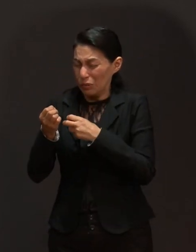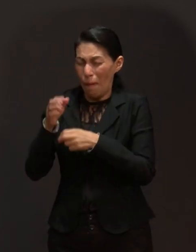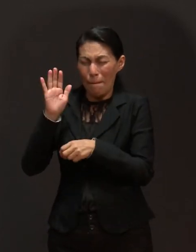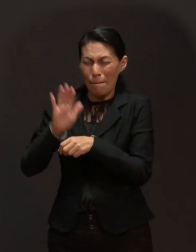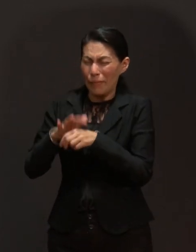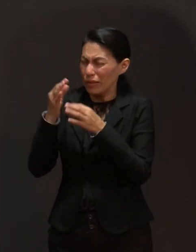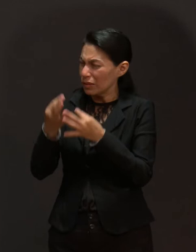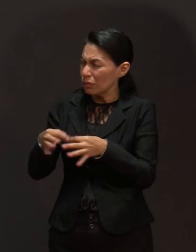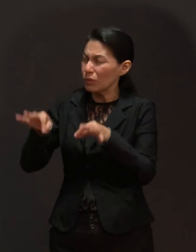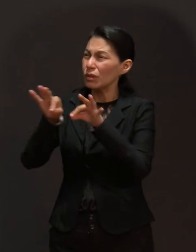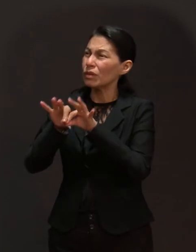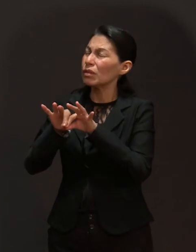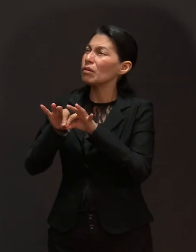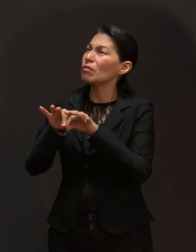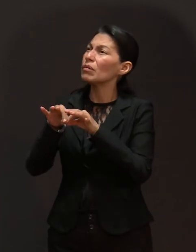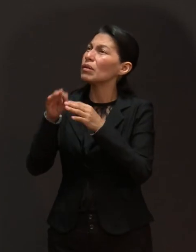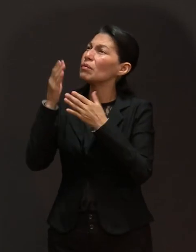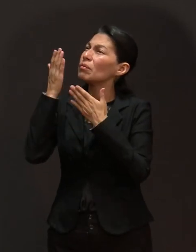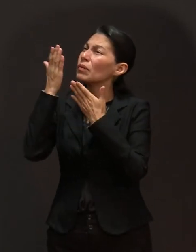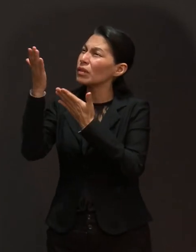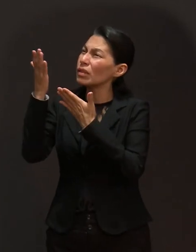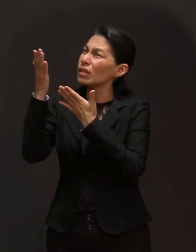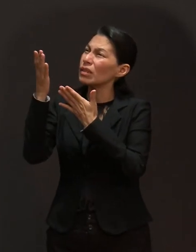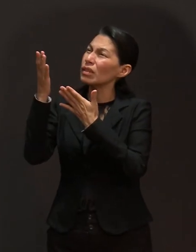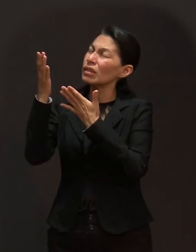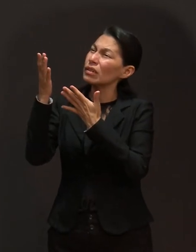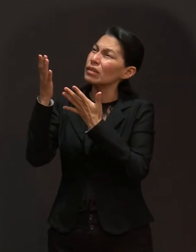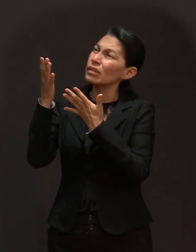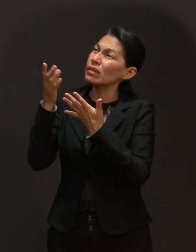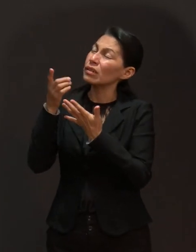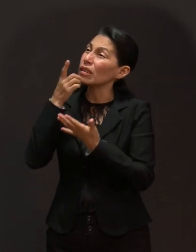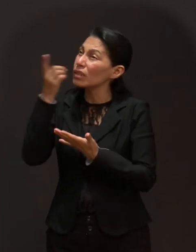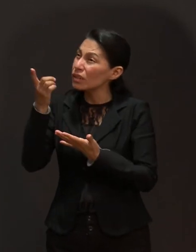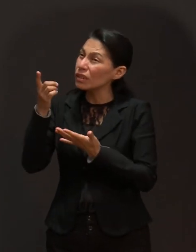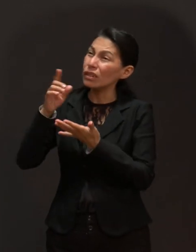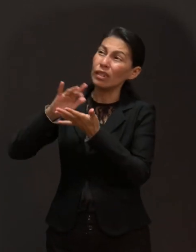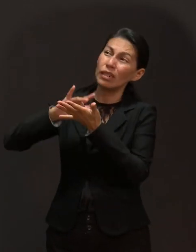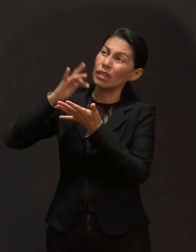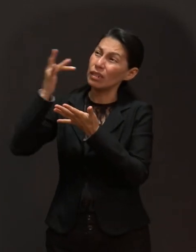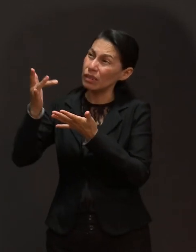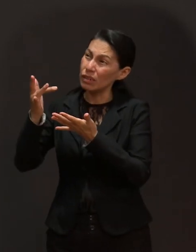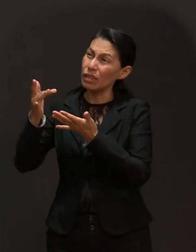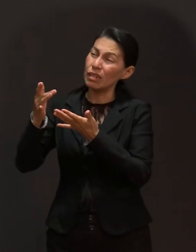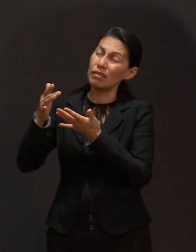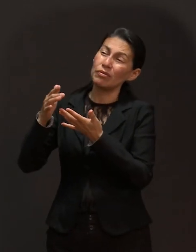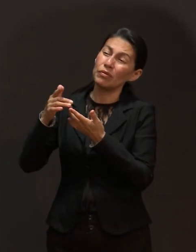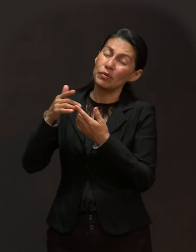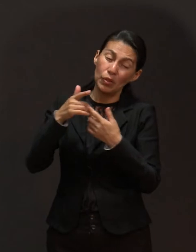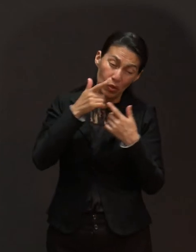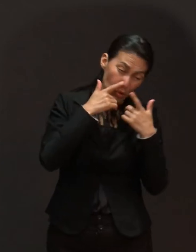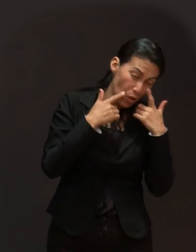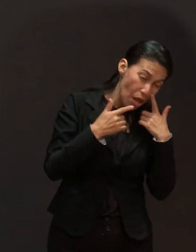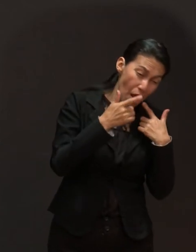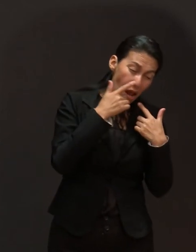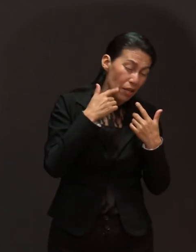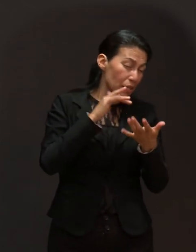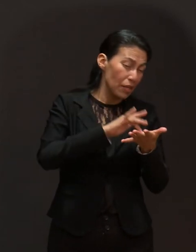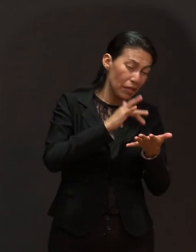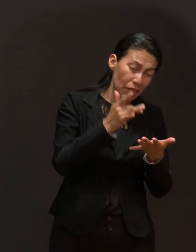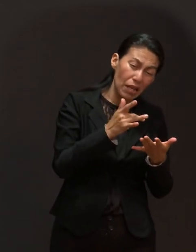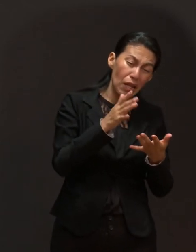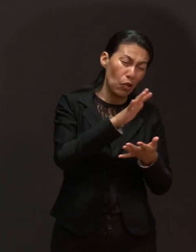importante para reflexionar, pedir, reclamar y agradecer. Y llorar y alabar. Sin duda.